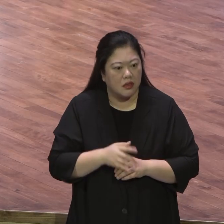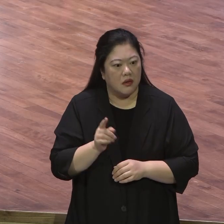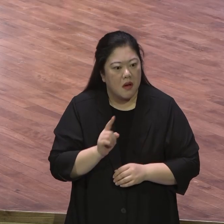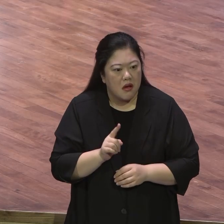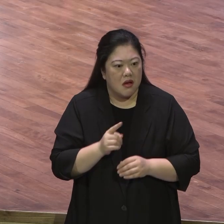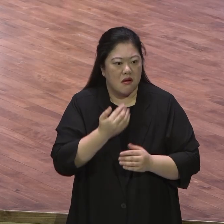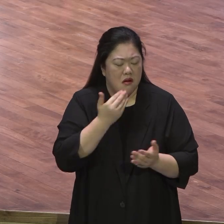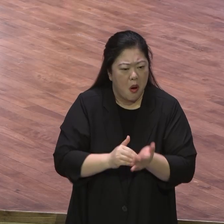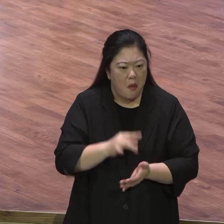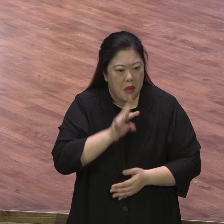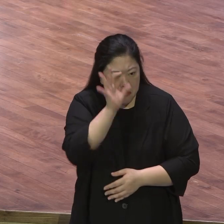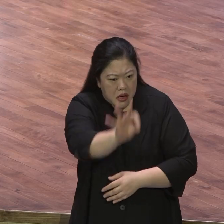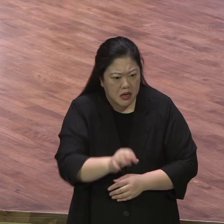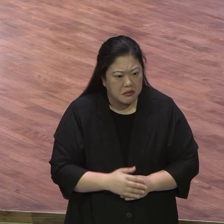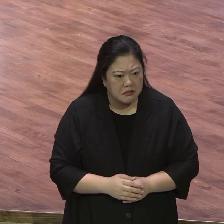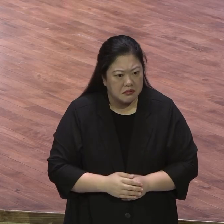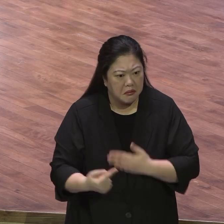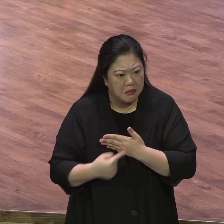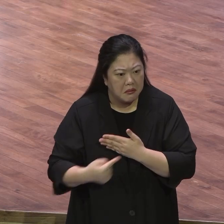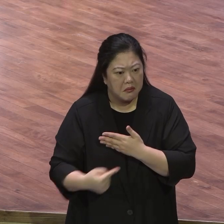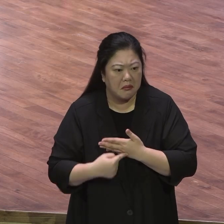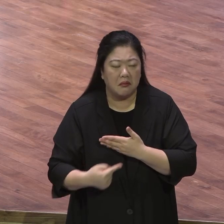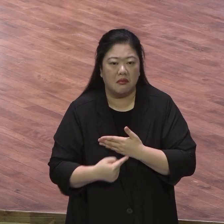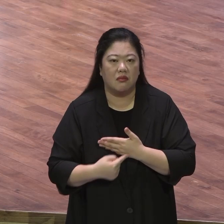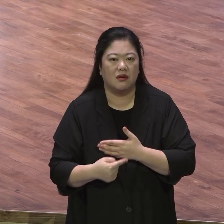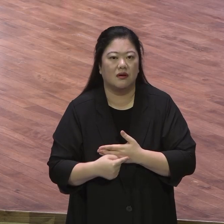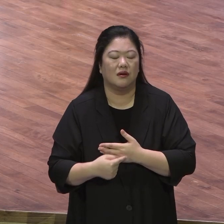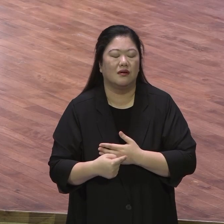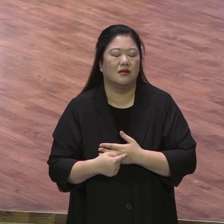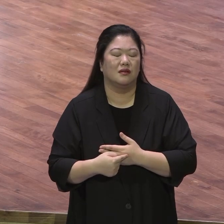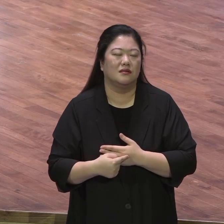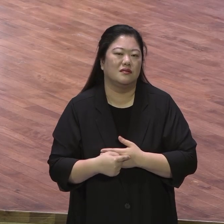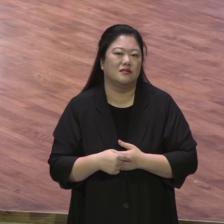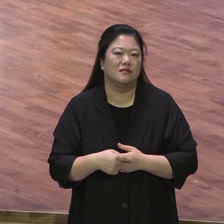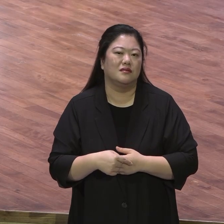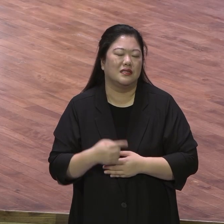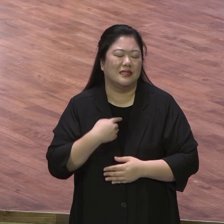형상을 바라보는 삶을 살았다. 말이에요. 눈에 보이는 것.